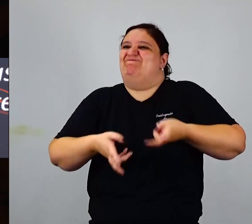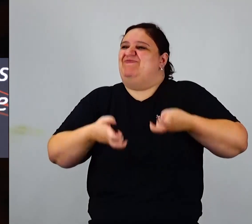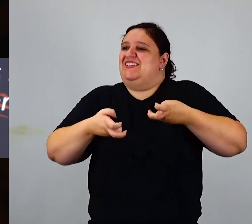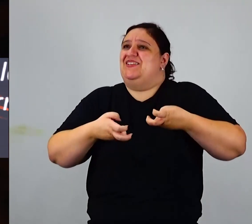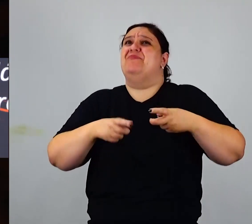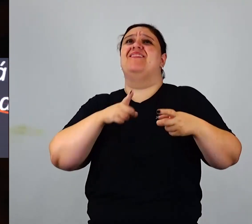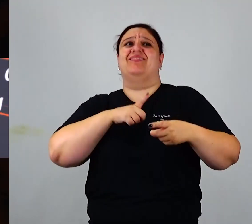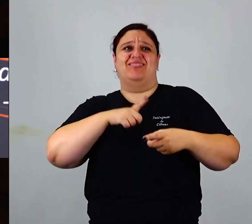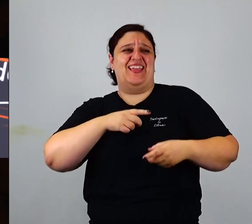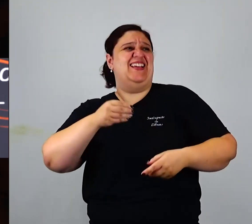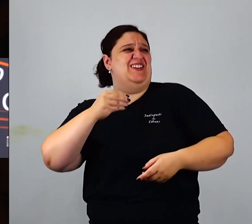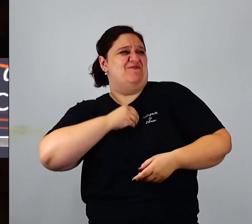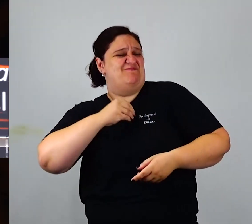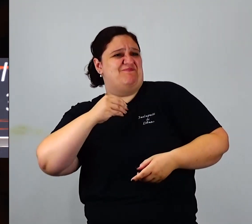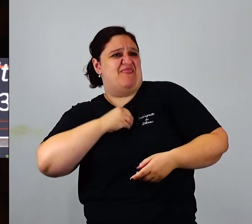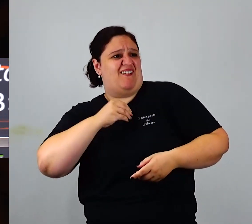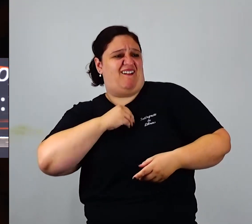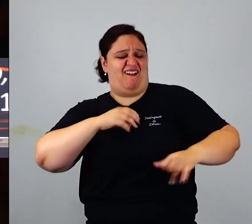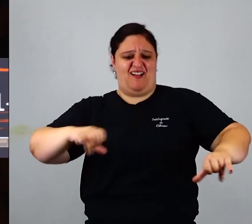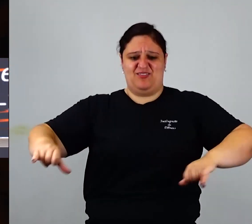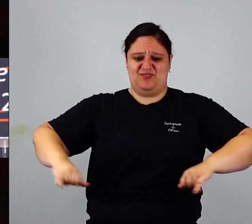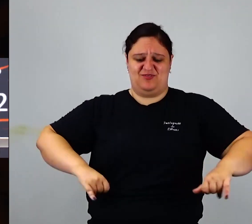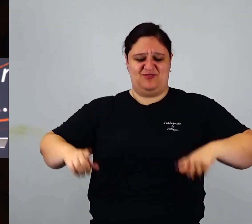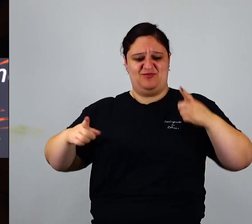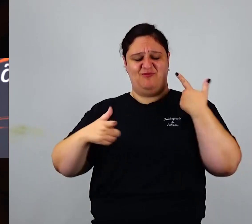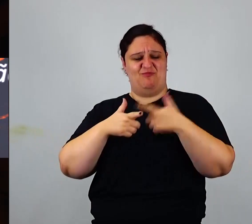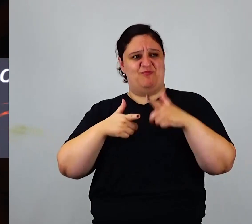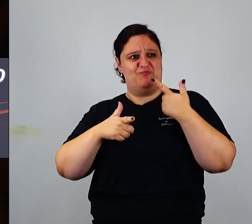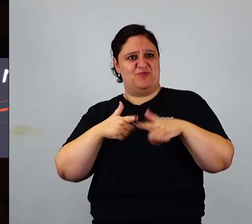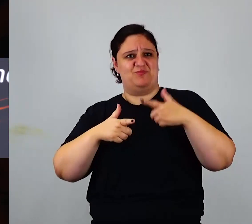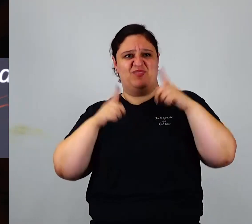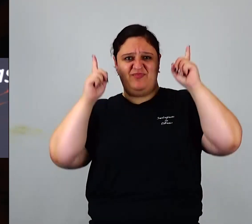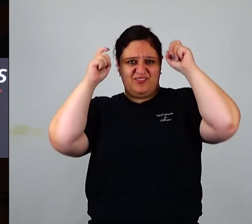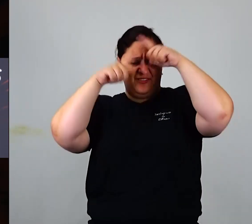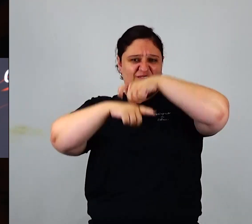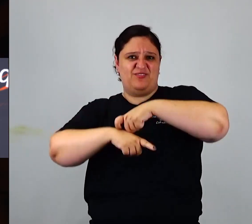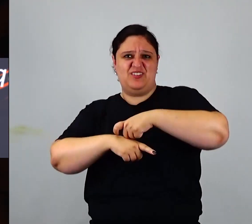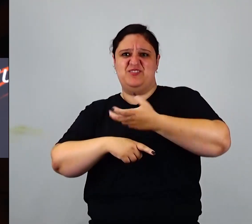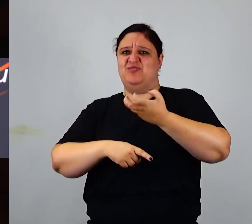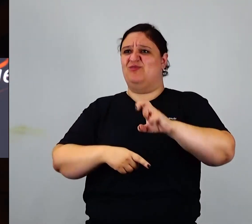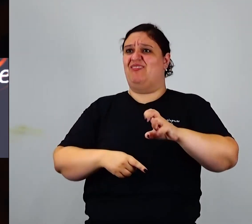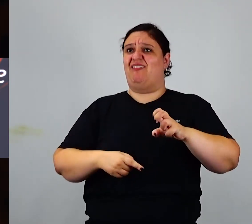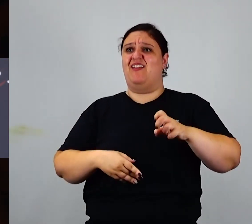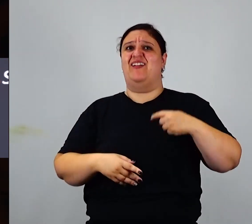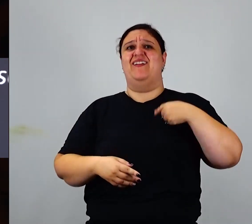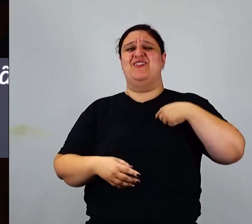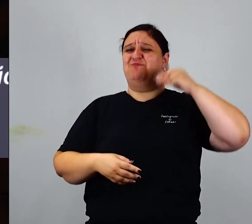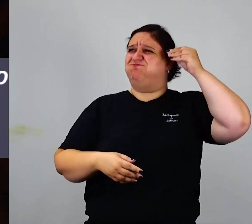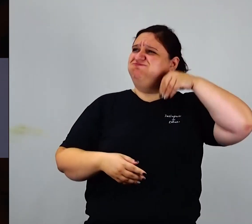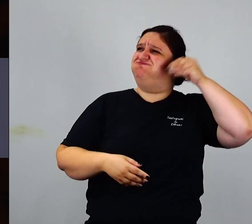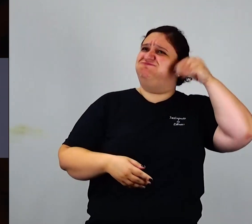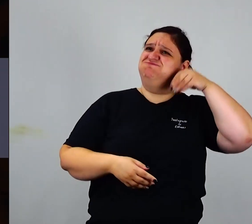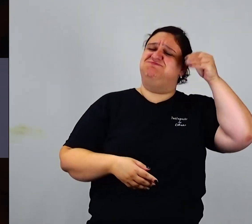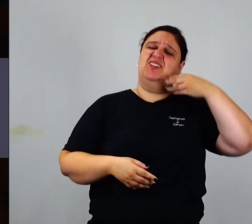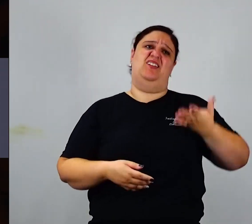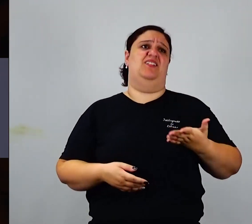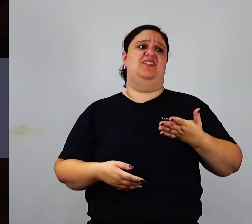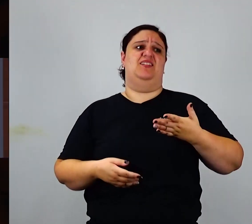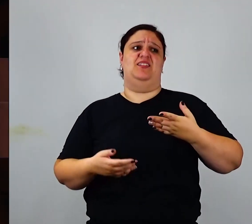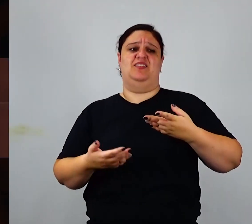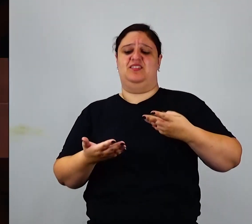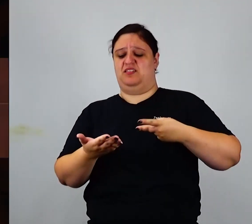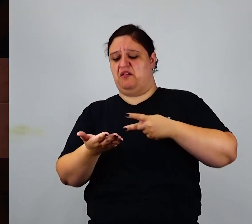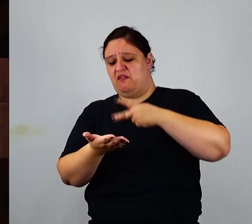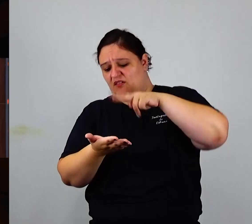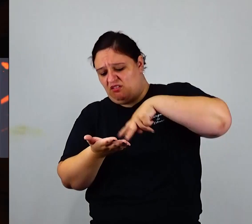tantos pecados. Eu ainda tenho tão pouca força de vontade para buscar o Senhor. Muitas vezes eu fico desanimado. Muitas